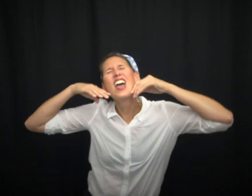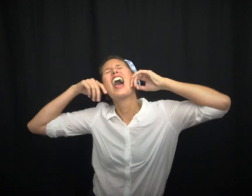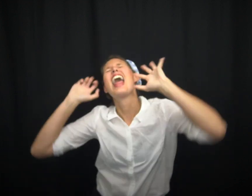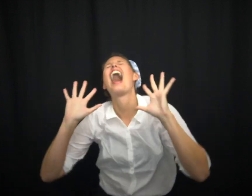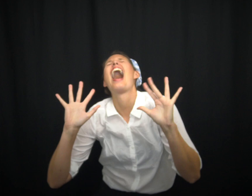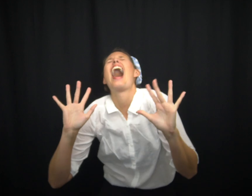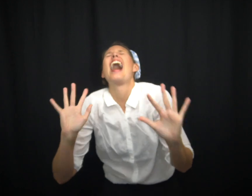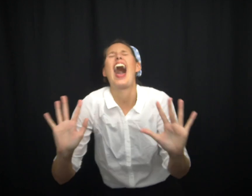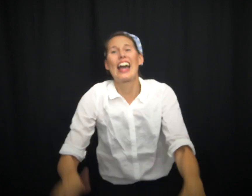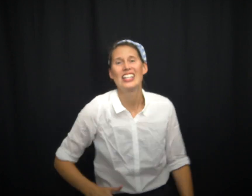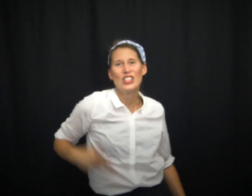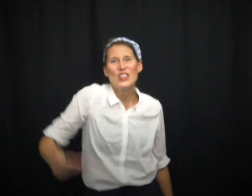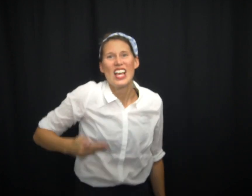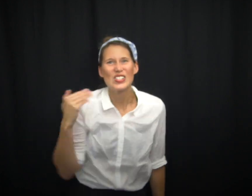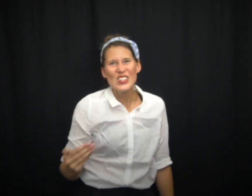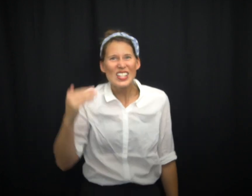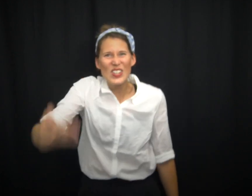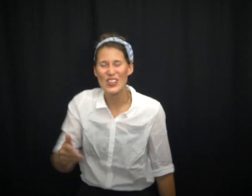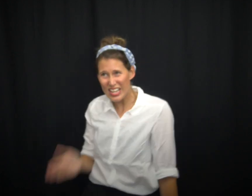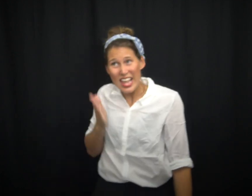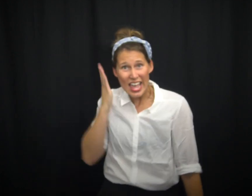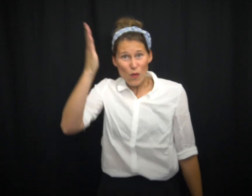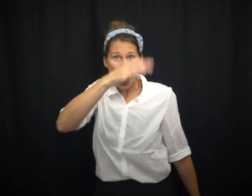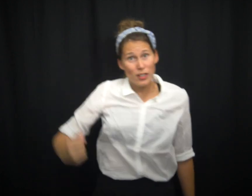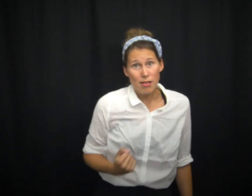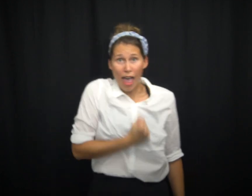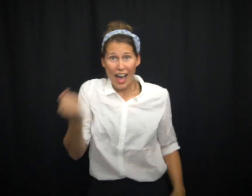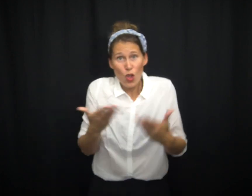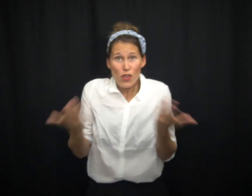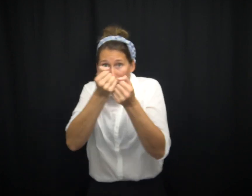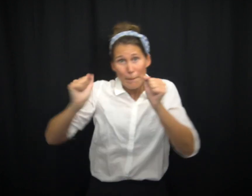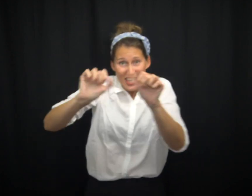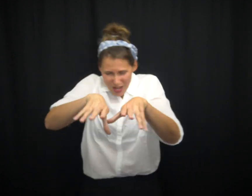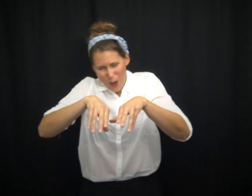lach. En toen en toen en toen, ik word een held of kampioen.